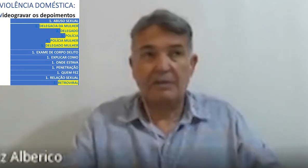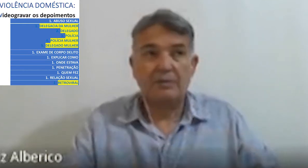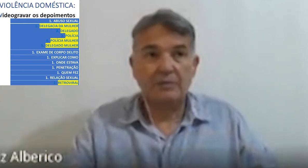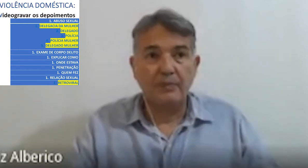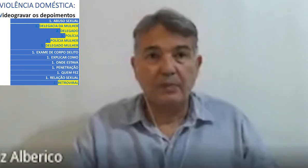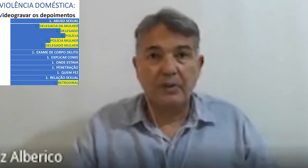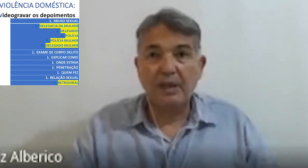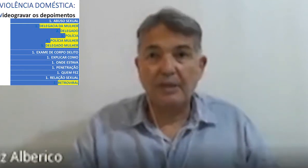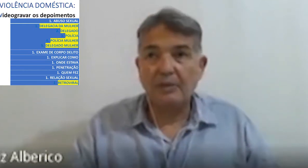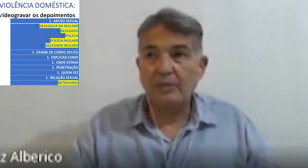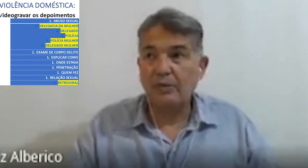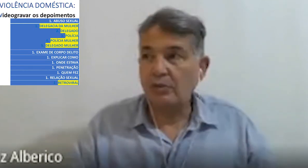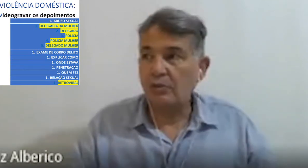Então, tem que ter